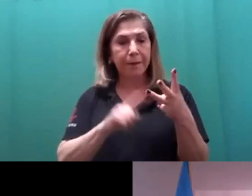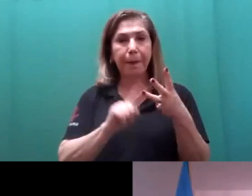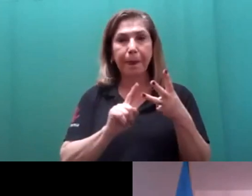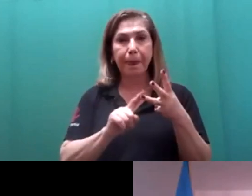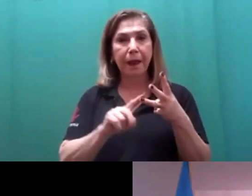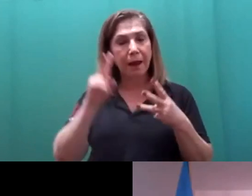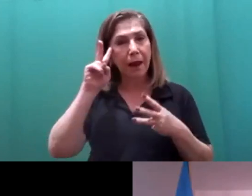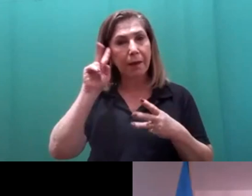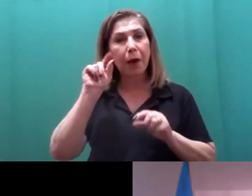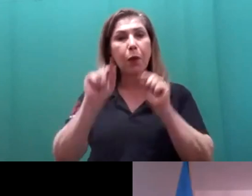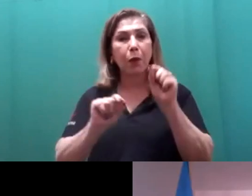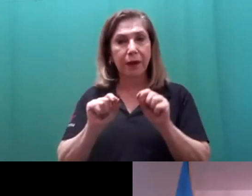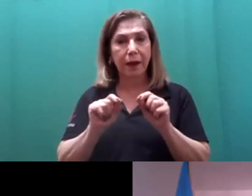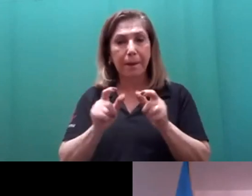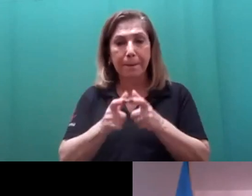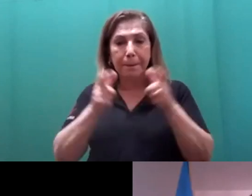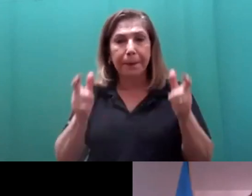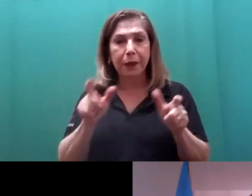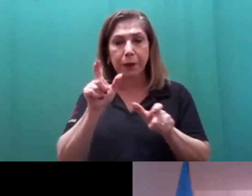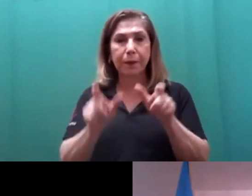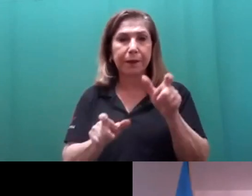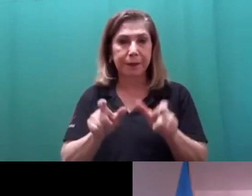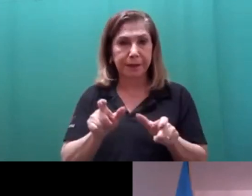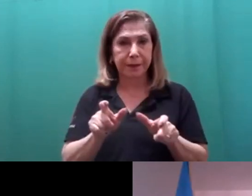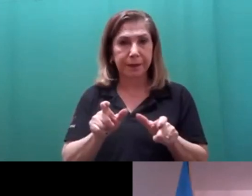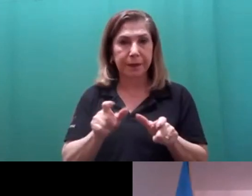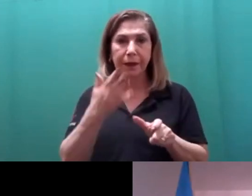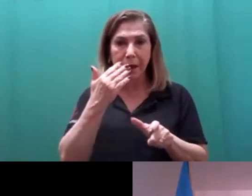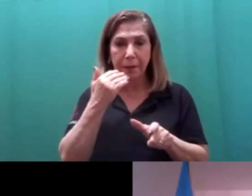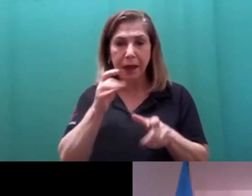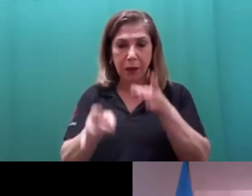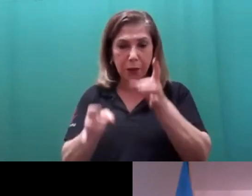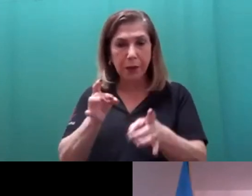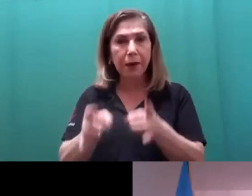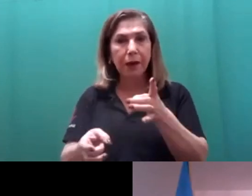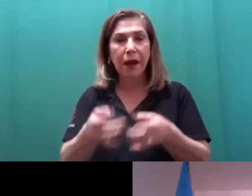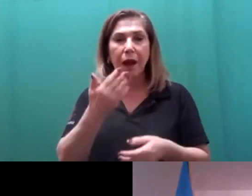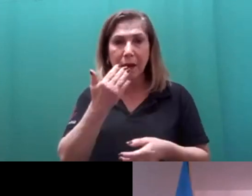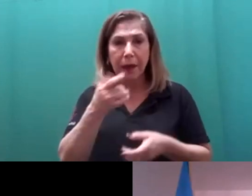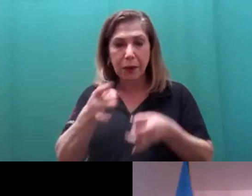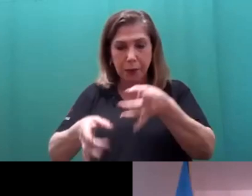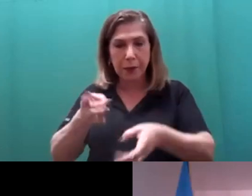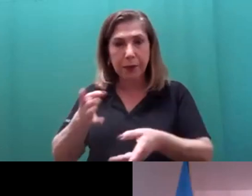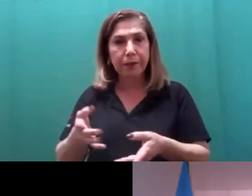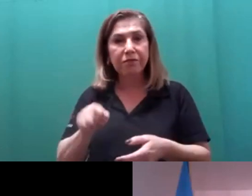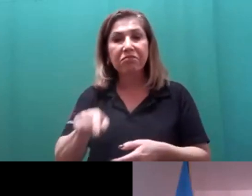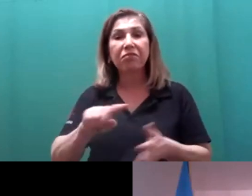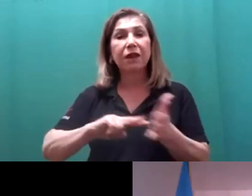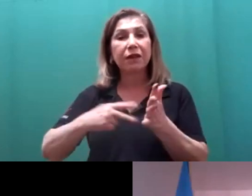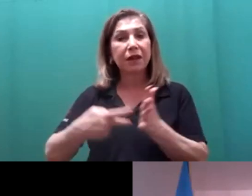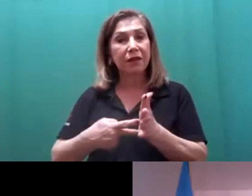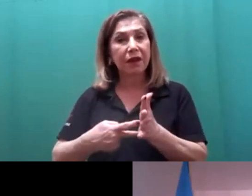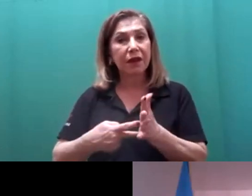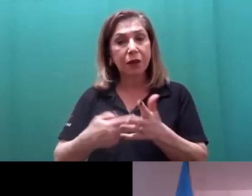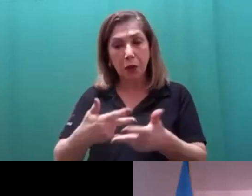lembrar que a maioria dos alimentos que se perdem e desperdiçam significam recursos